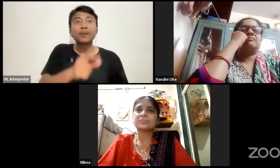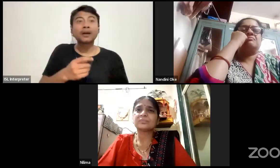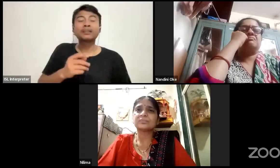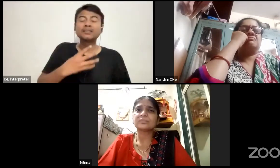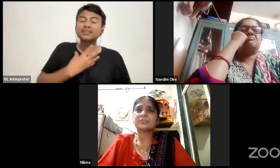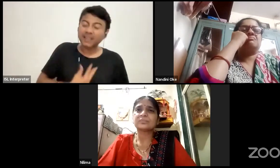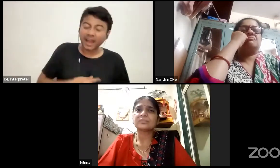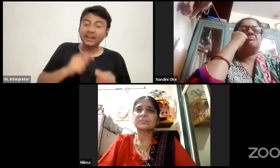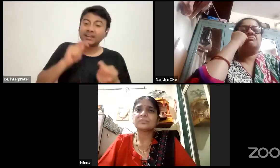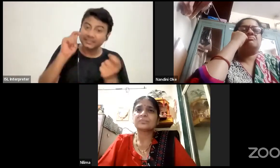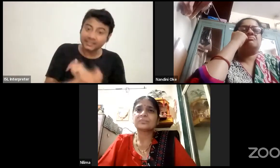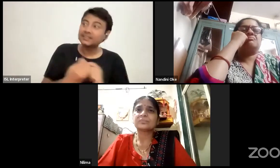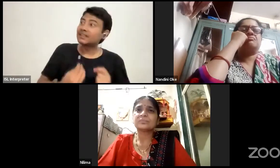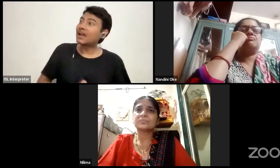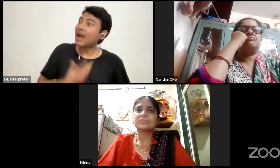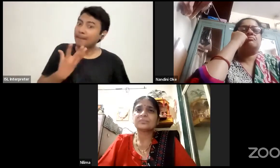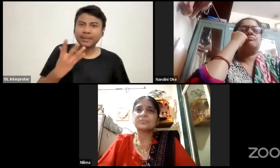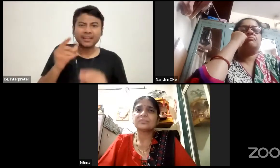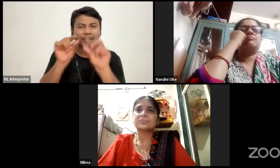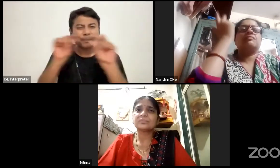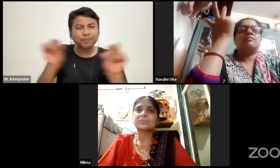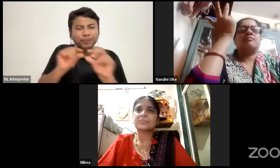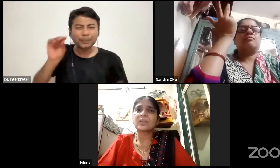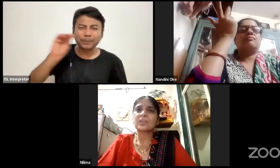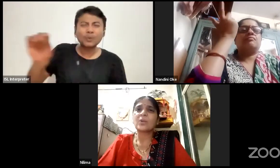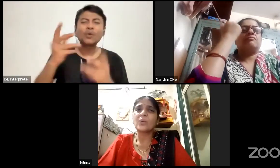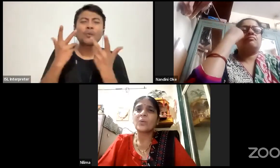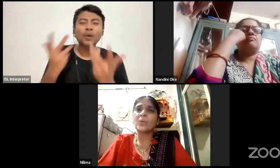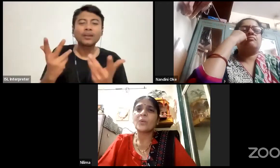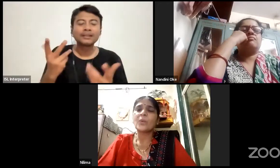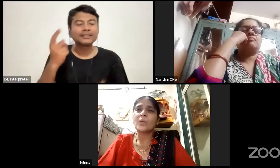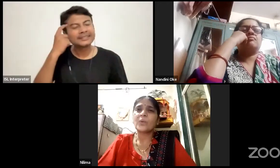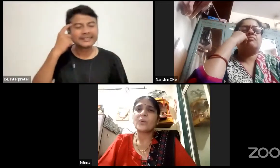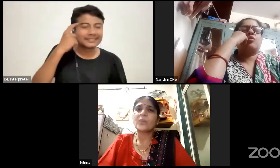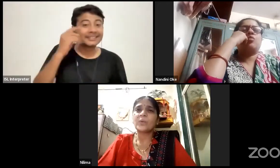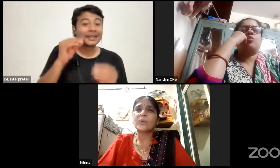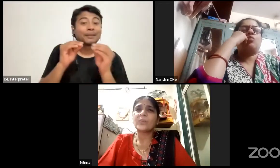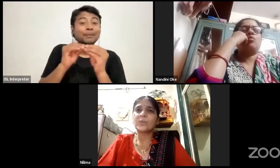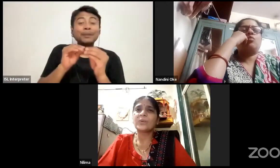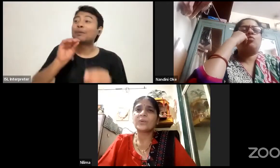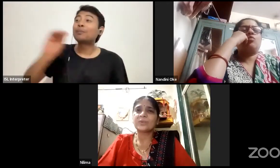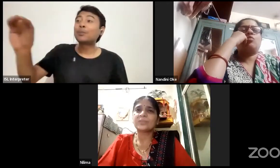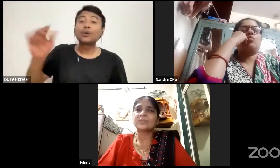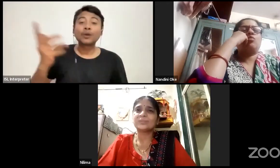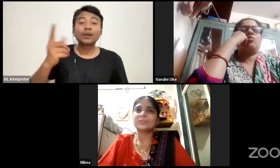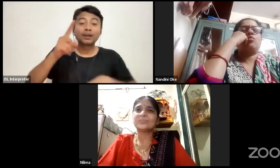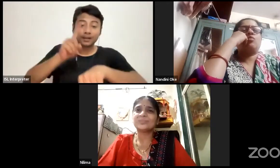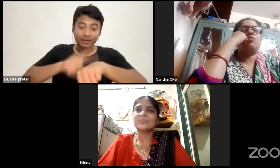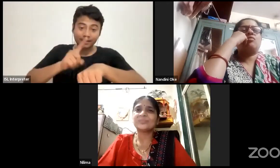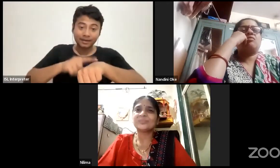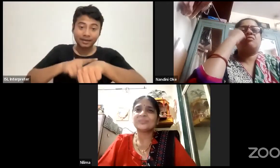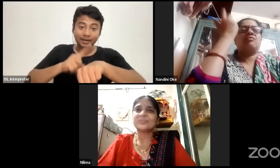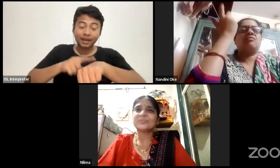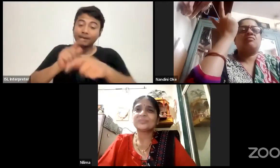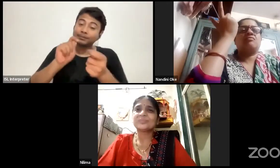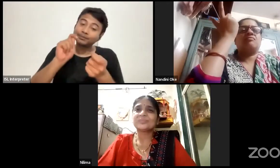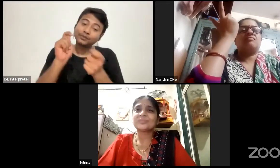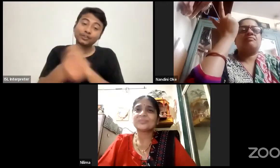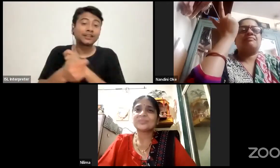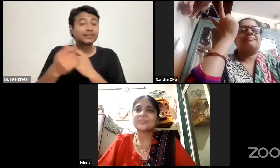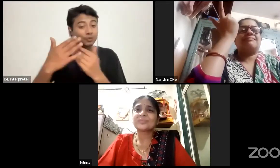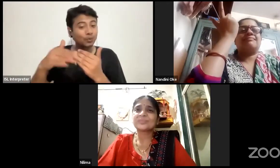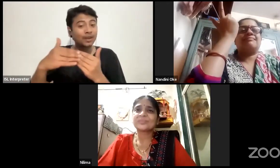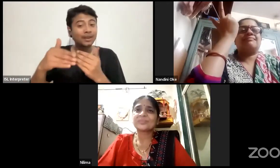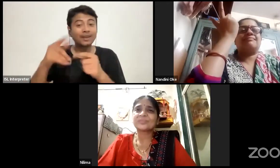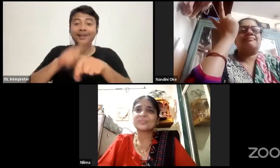तो सुखी हो जाता था, और जब कोई सुख में होता था तो उसको पढ़ के दुखी हो जाता था, अरे ये समय नहीं रहेगा क्या। और यही वास्तव